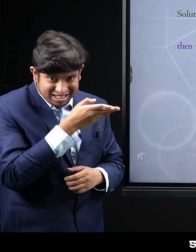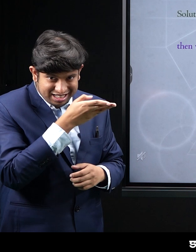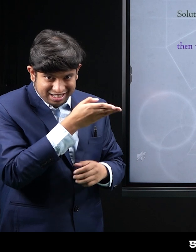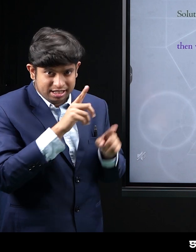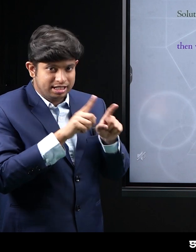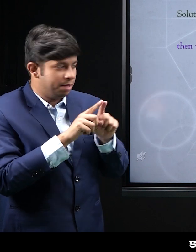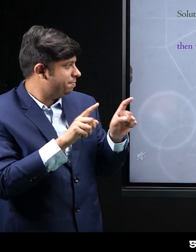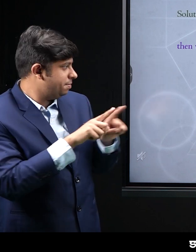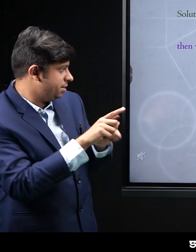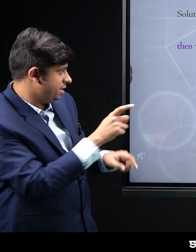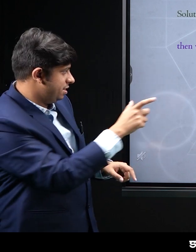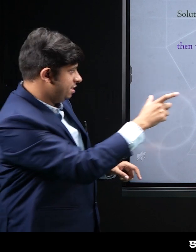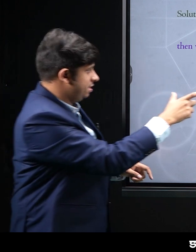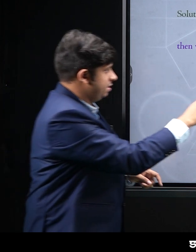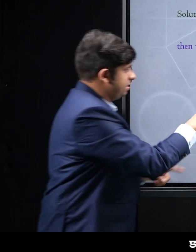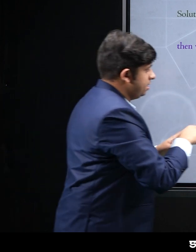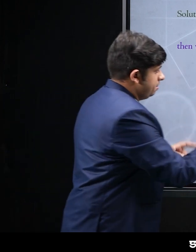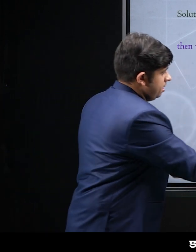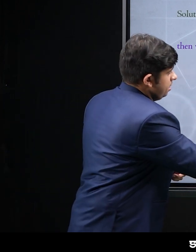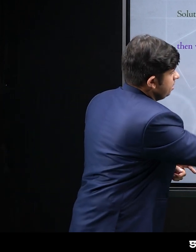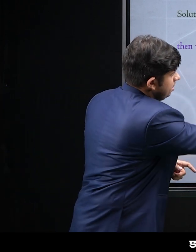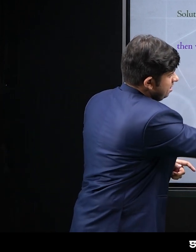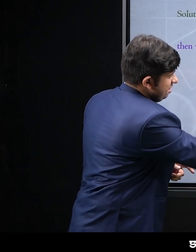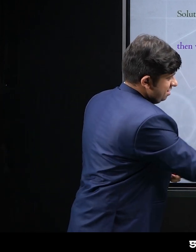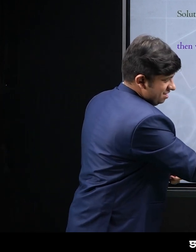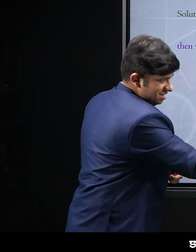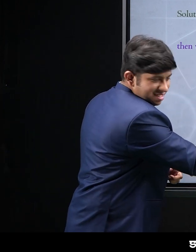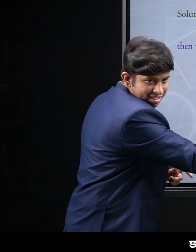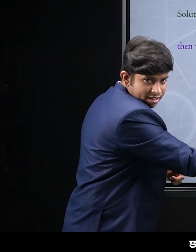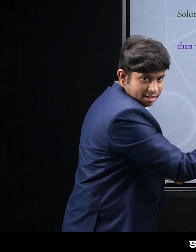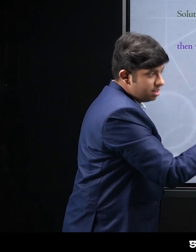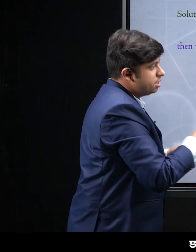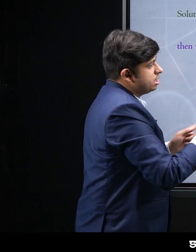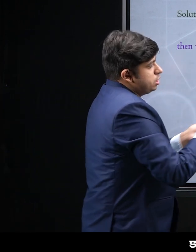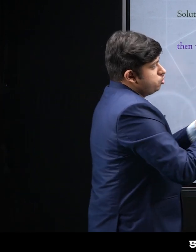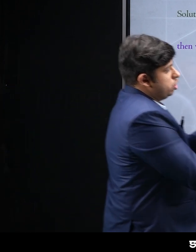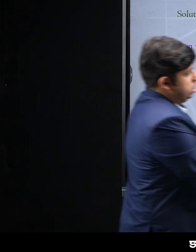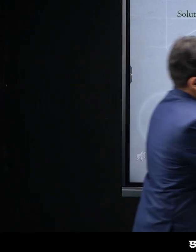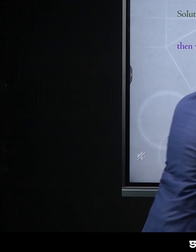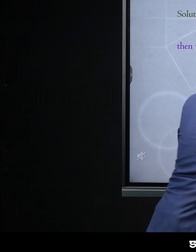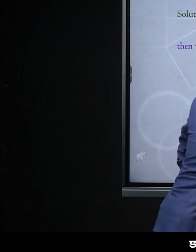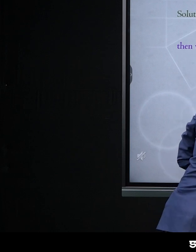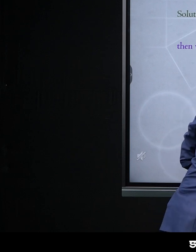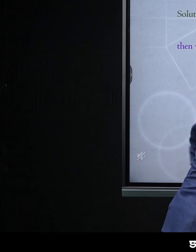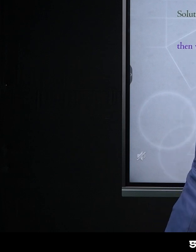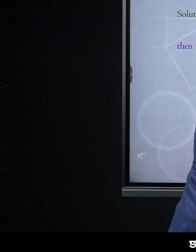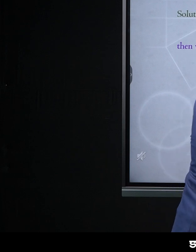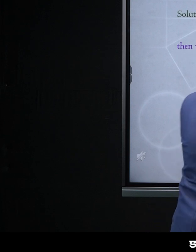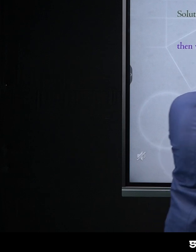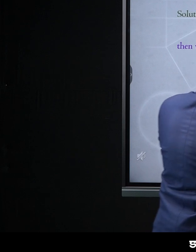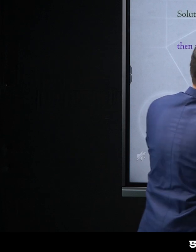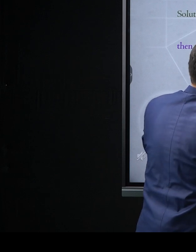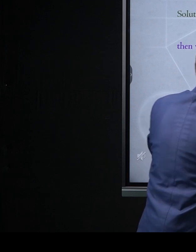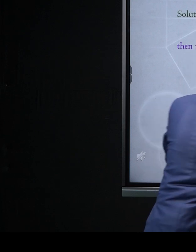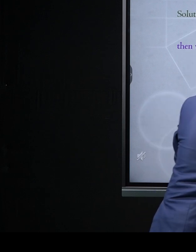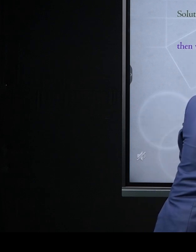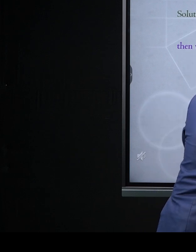కాబట్టి x మైనస్ 3 హోల్ స్క్వేర్ ప్లస్ 3 x మైనస్ 5 అని రాయవచ్చు. x స్క్వేర్